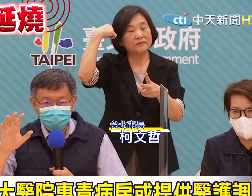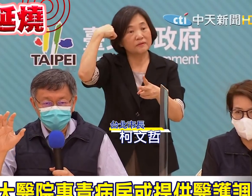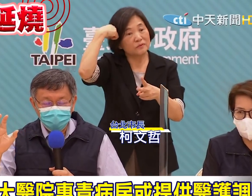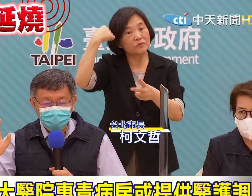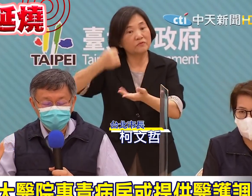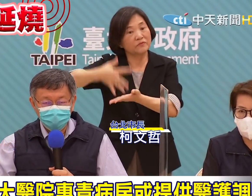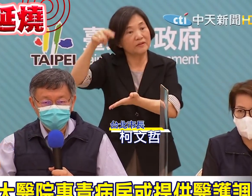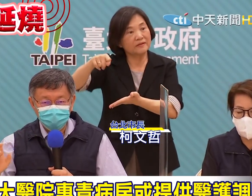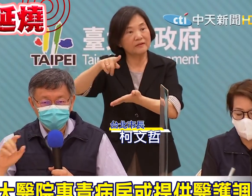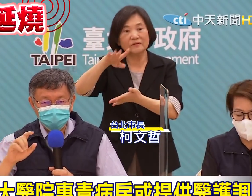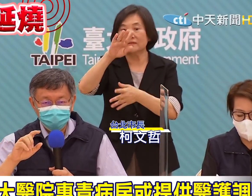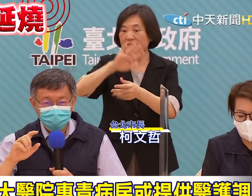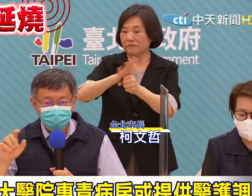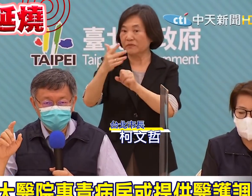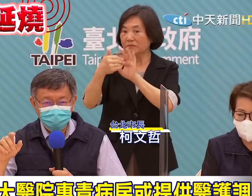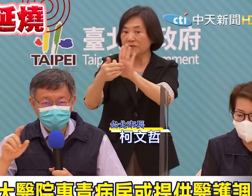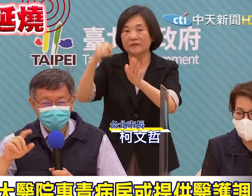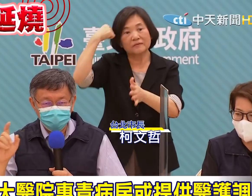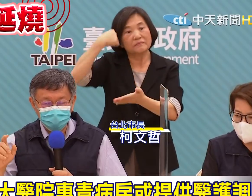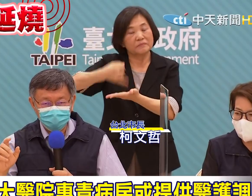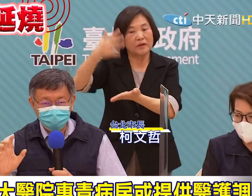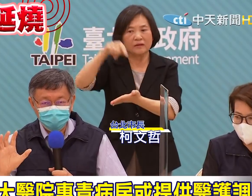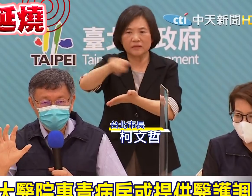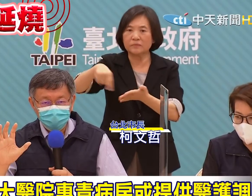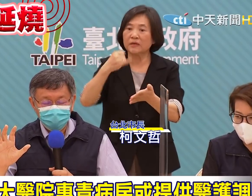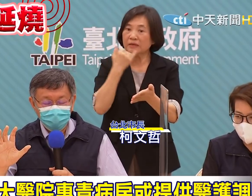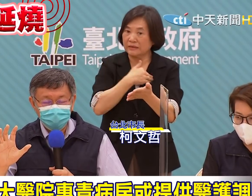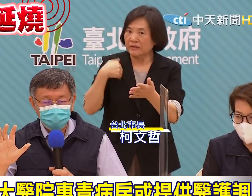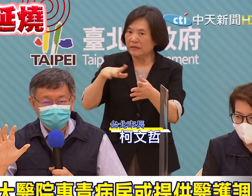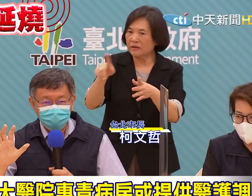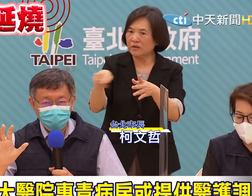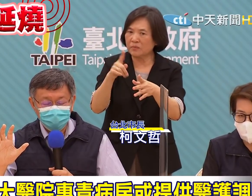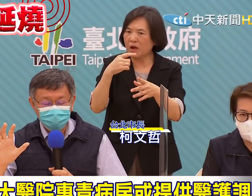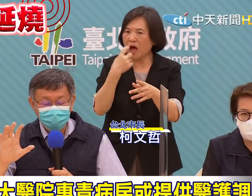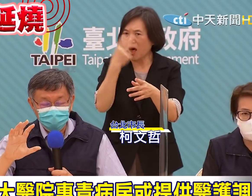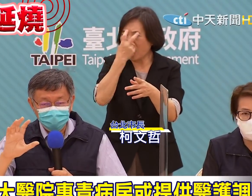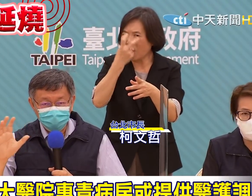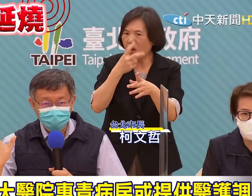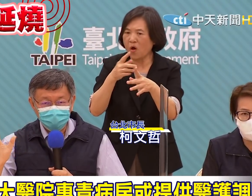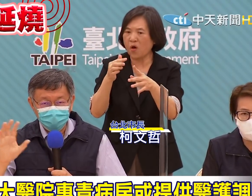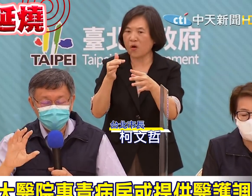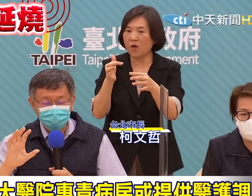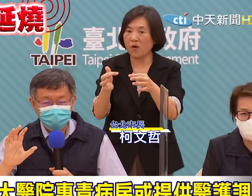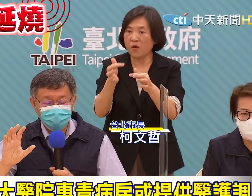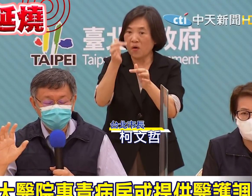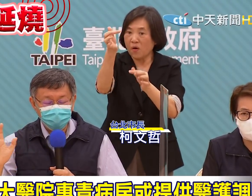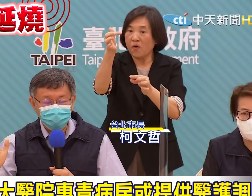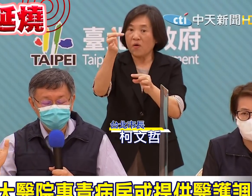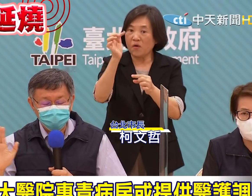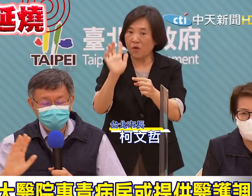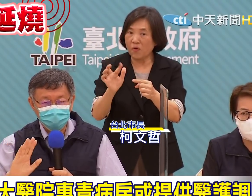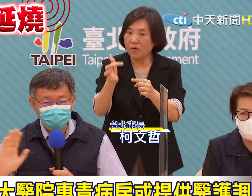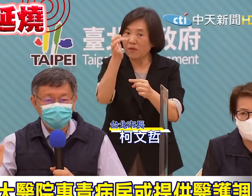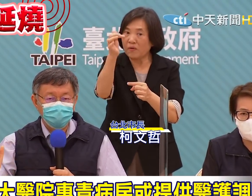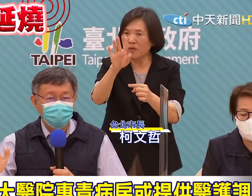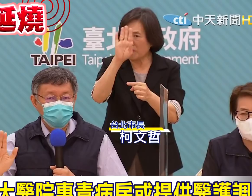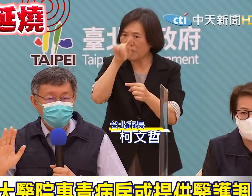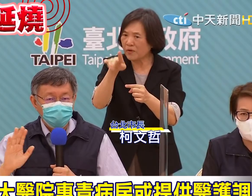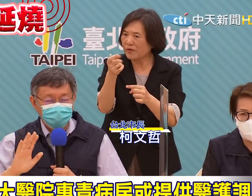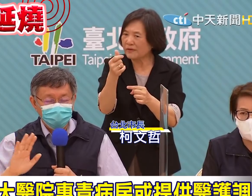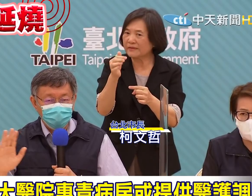里面放了很多这种快筛阳性的哦，他们还也有可能会变坏干什么，所以他不是纯粹只